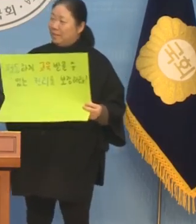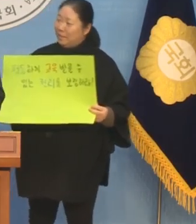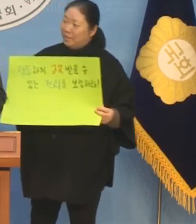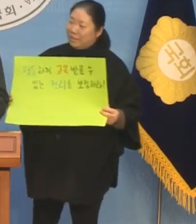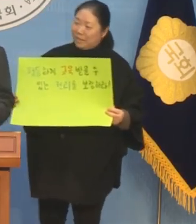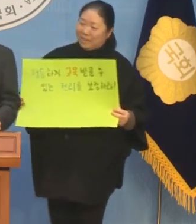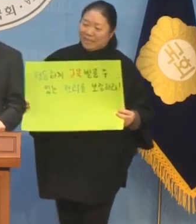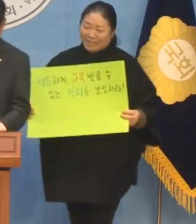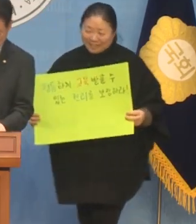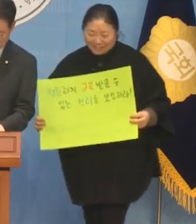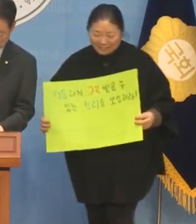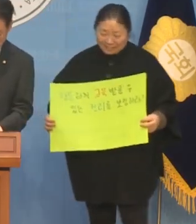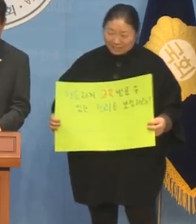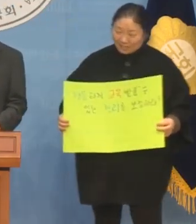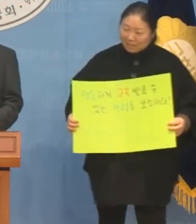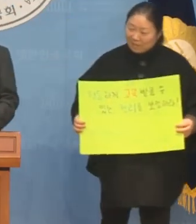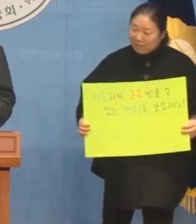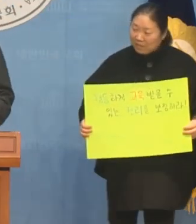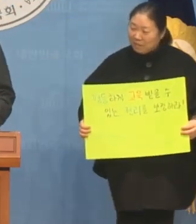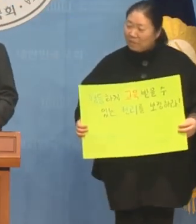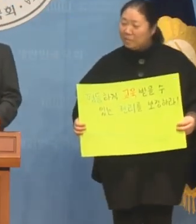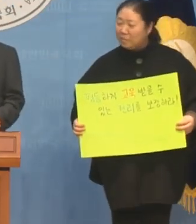구호 한번 할까요? 네네. 네.